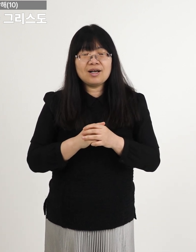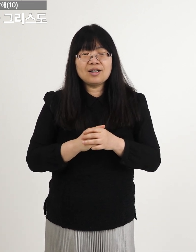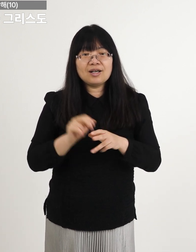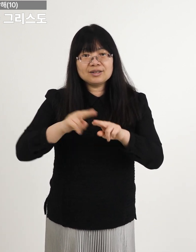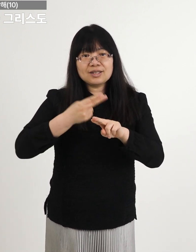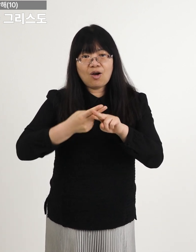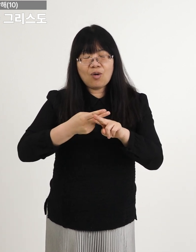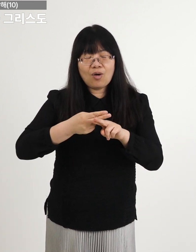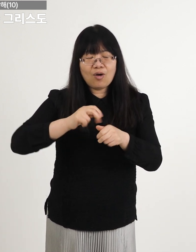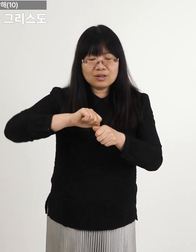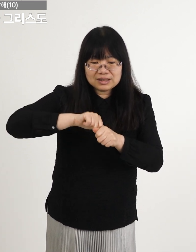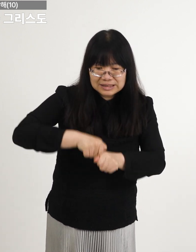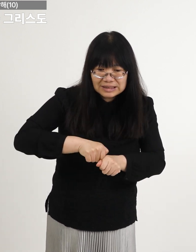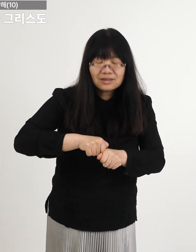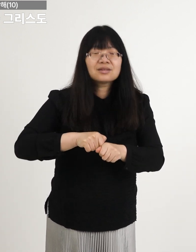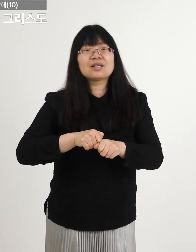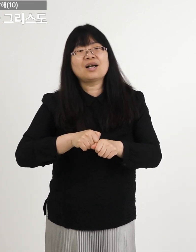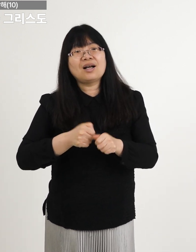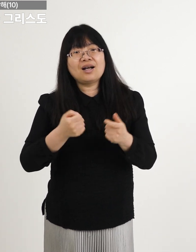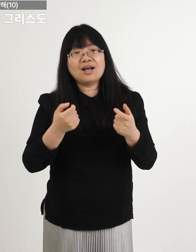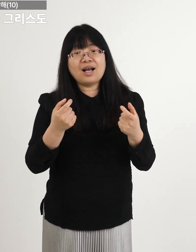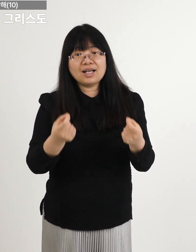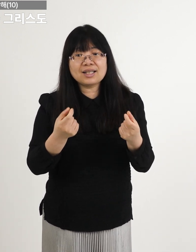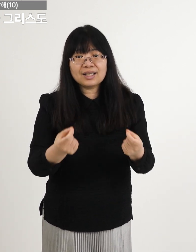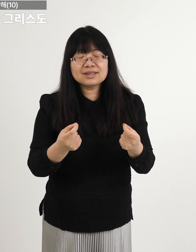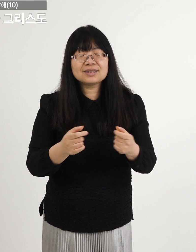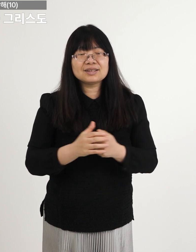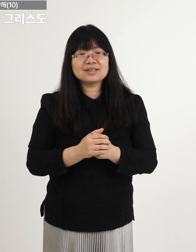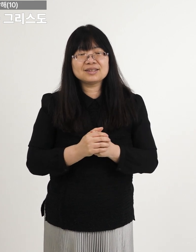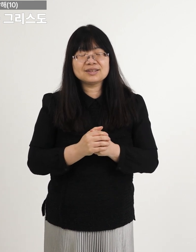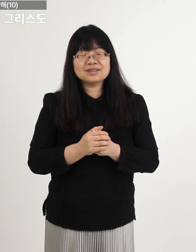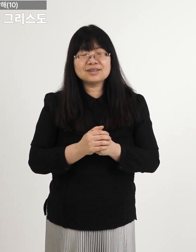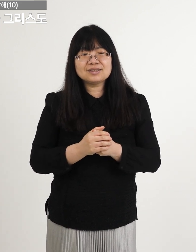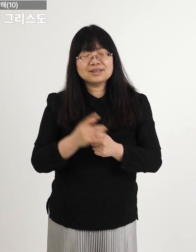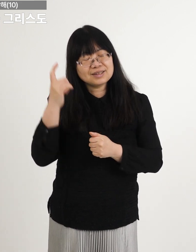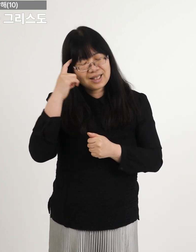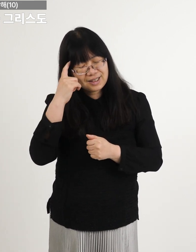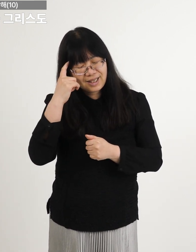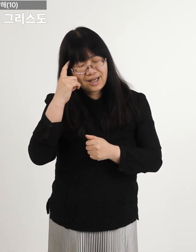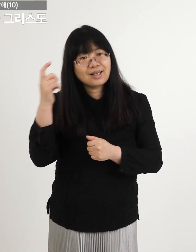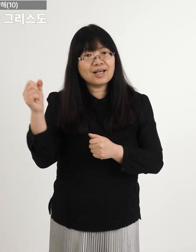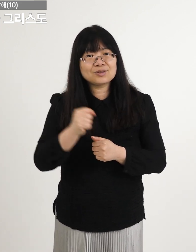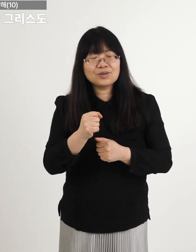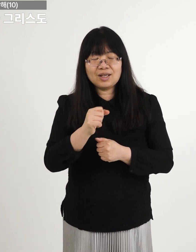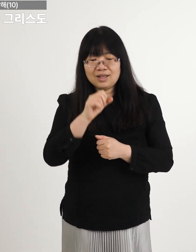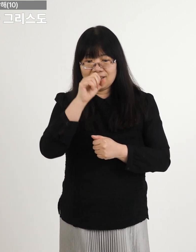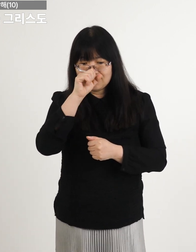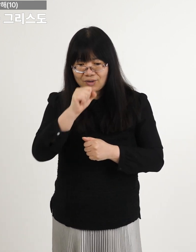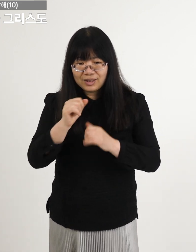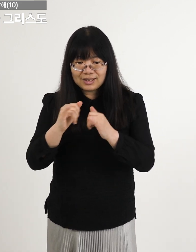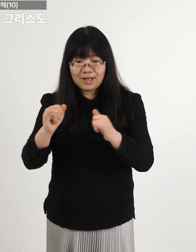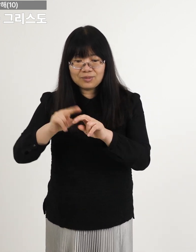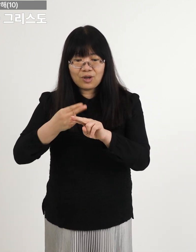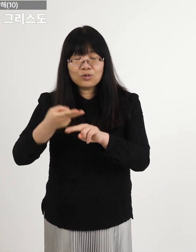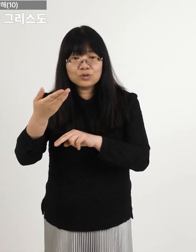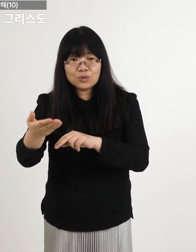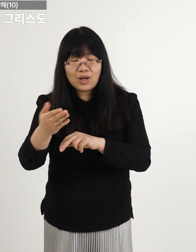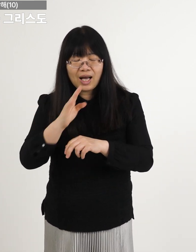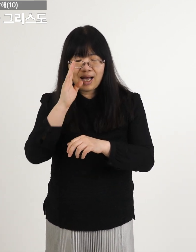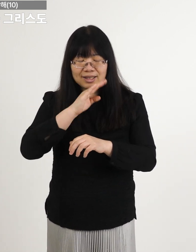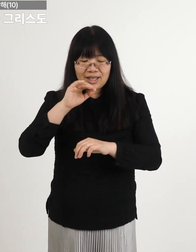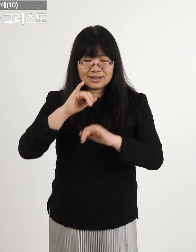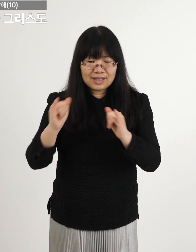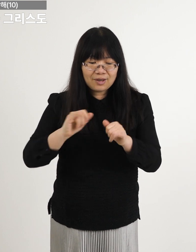상벌징악, 권선징악적인 개념에 꽉 붙들려서 나름 하나님을 안다고